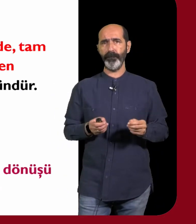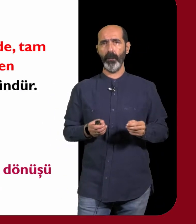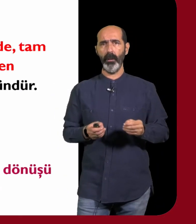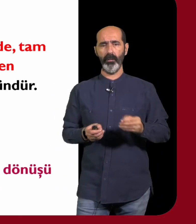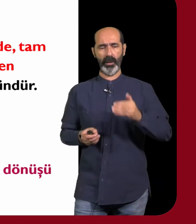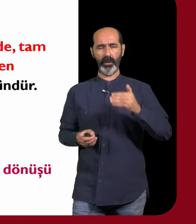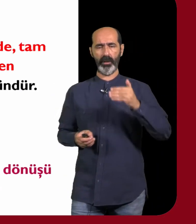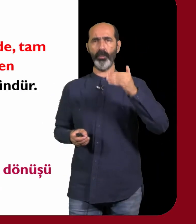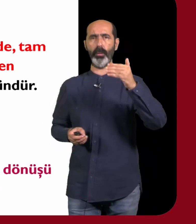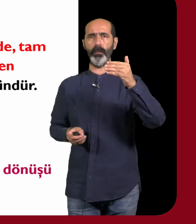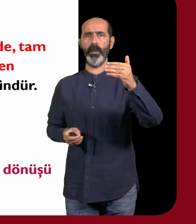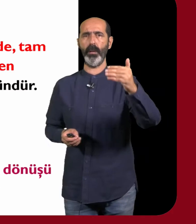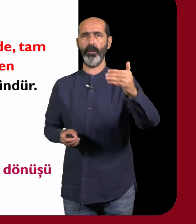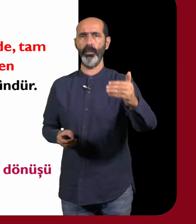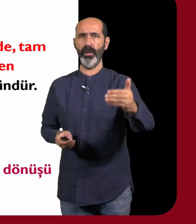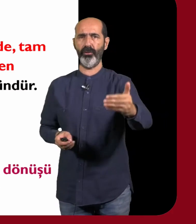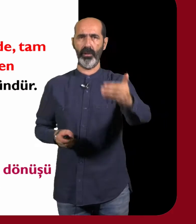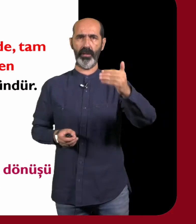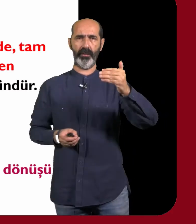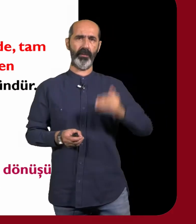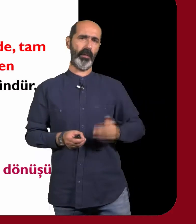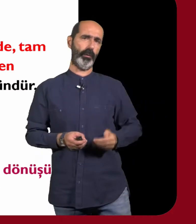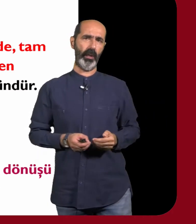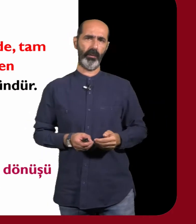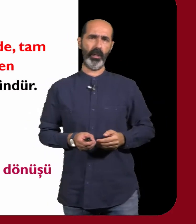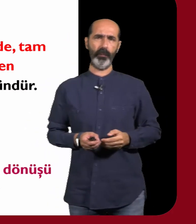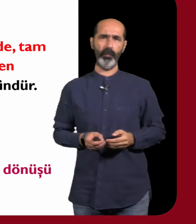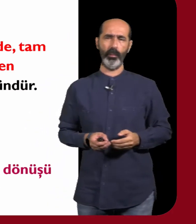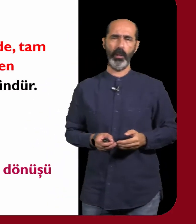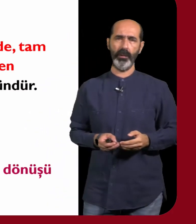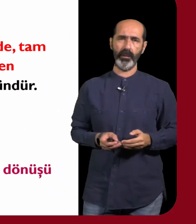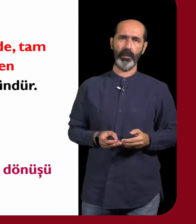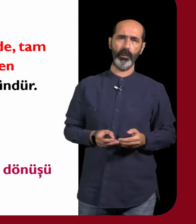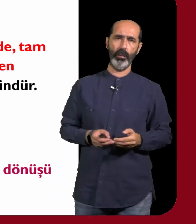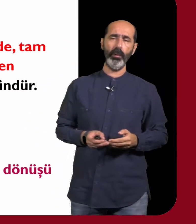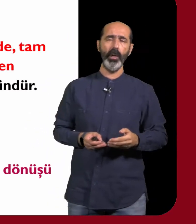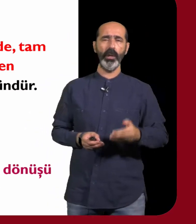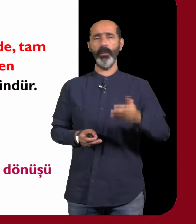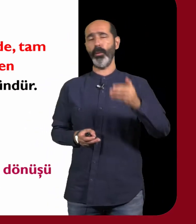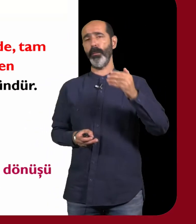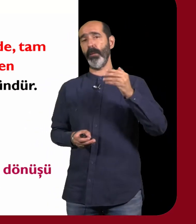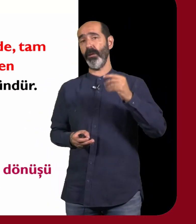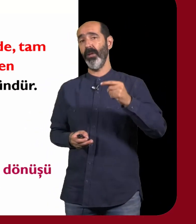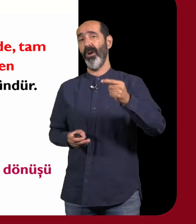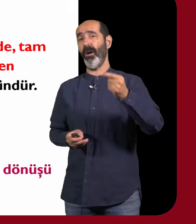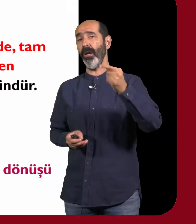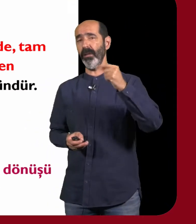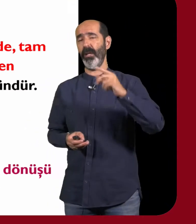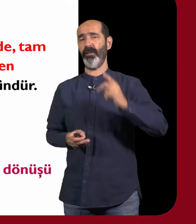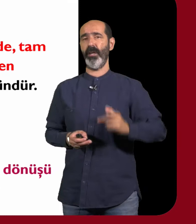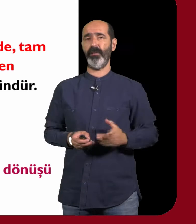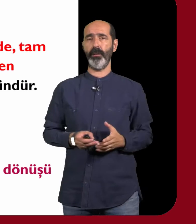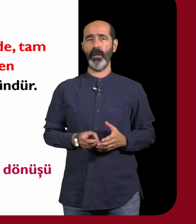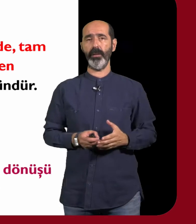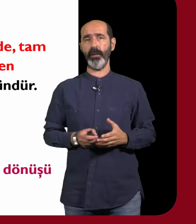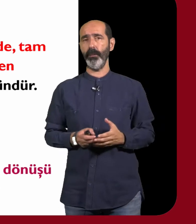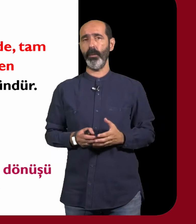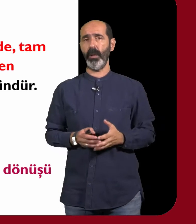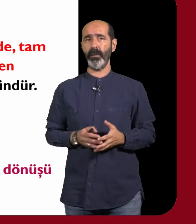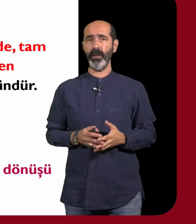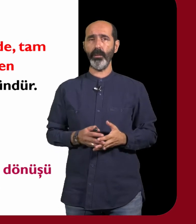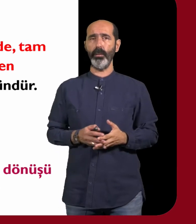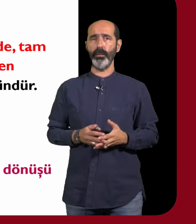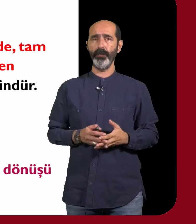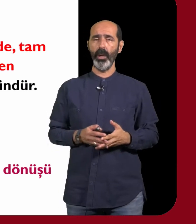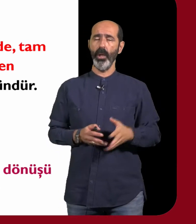oluştururken şte kimi toplumlar Güneş yılı esasına göre takvim kullandıkları görülür kimi toplumların Ay yılı esasına göre